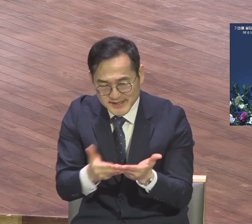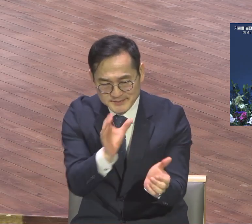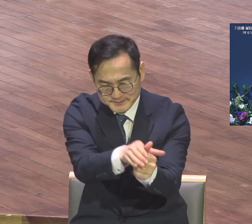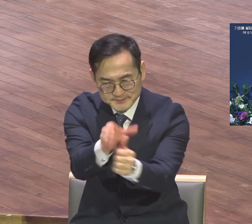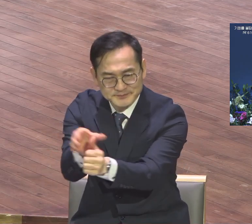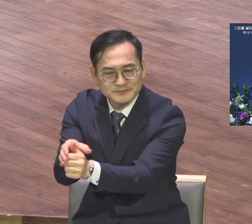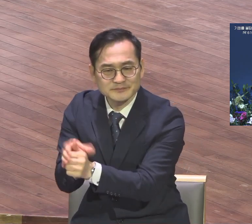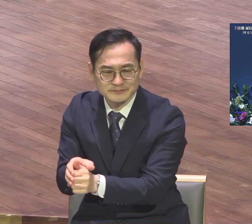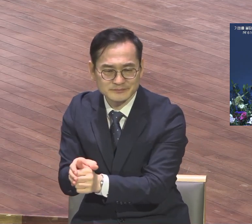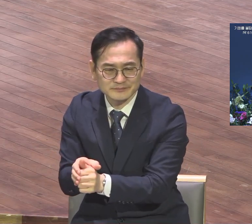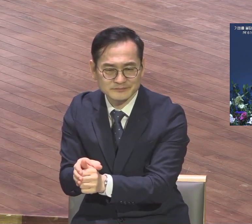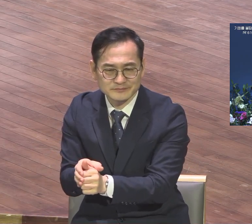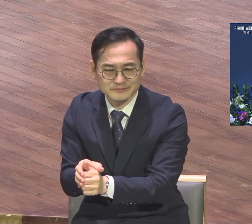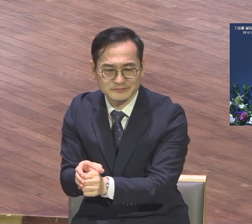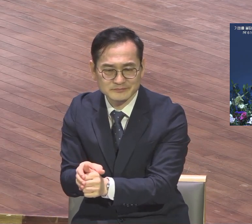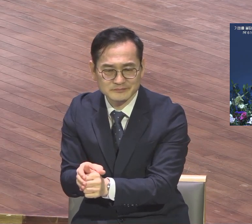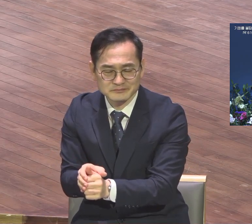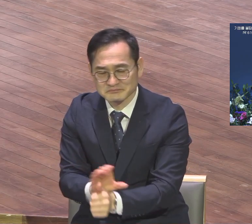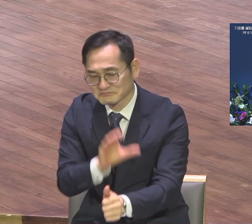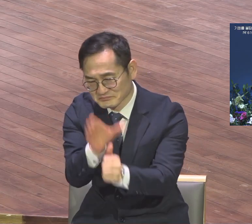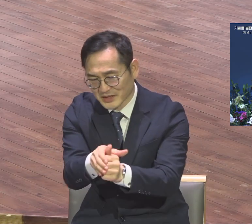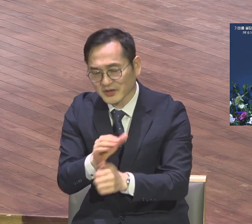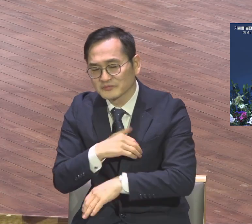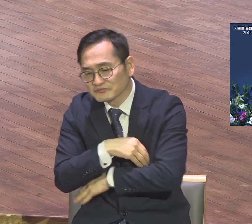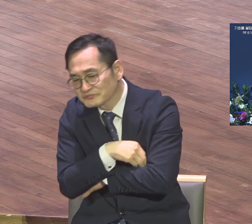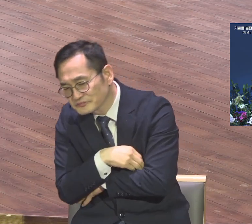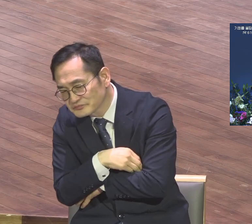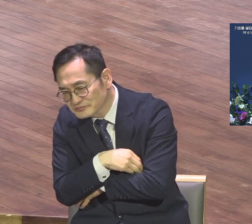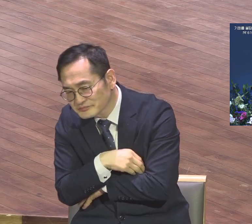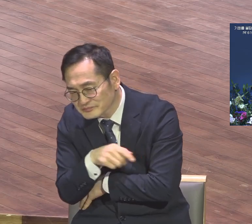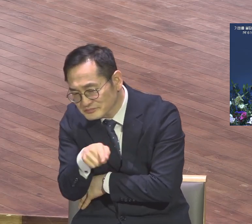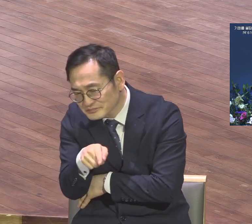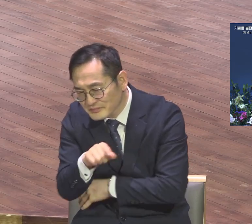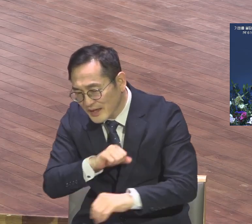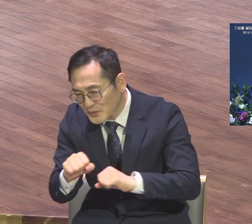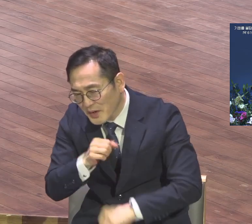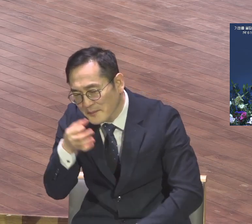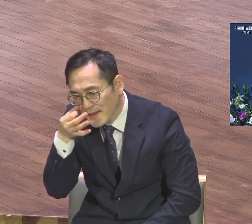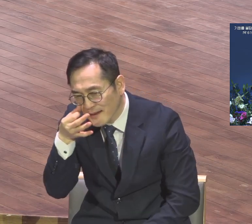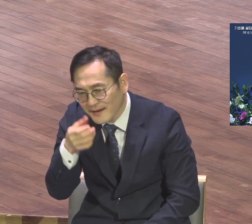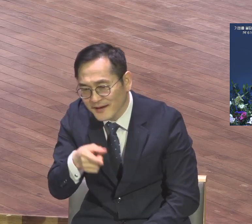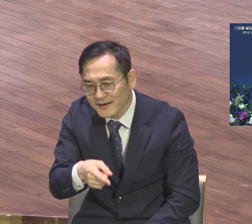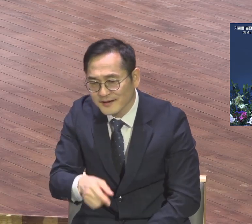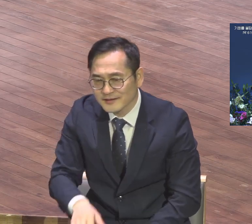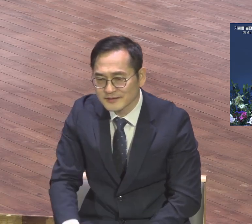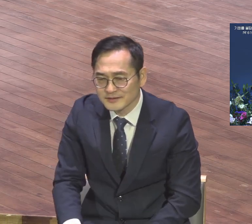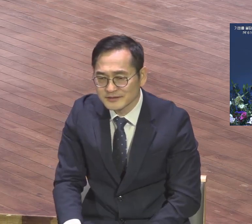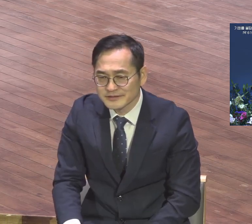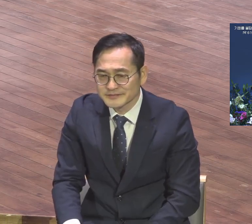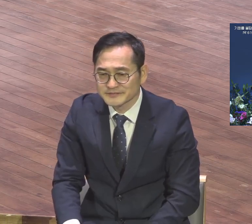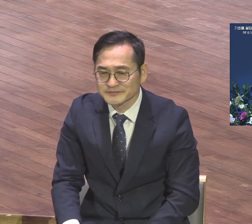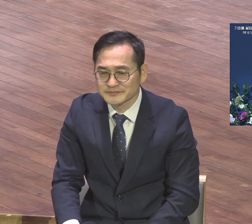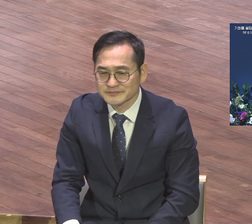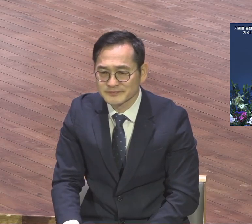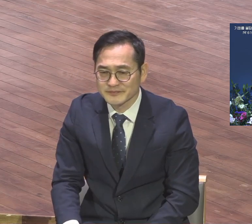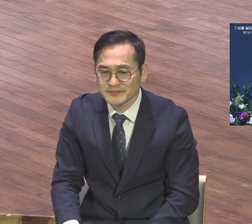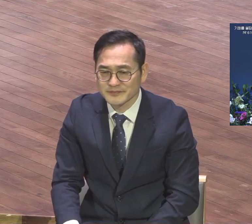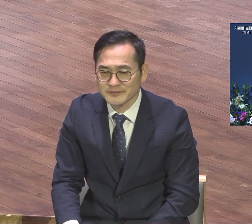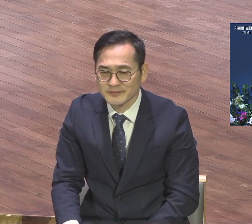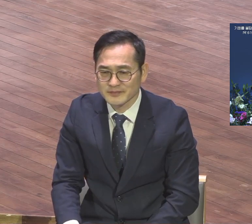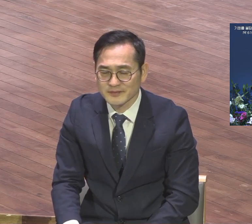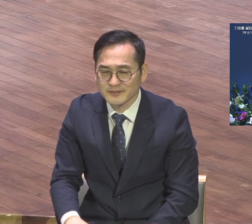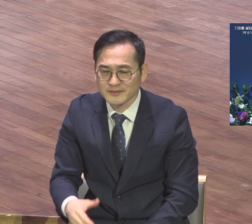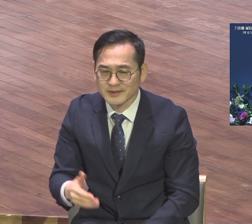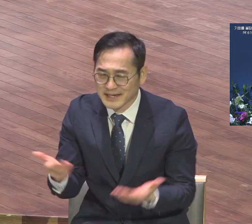직분 한번 지어봅니다. 직분을 중요한 직분 또 중요하지 않는 직분 뭐 여러 사람이 아는 직분